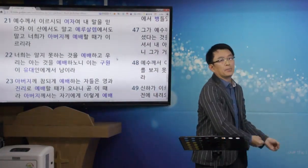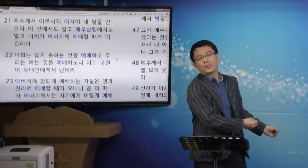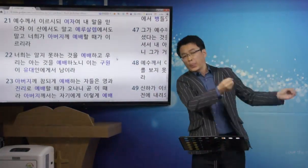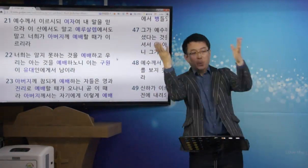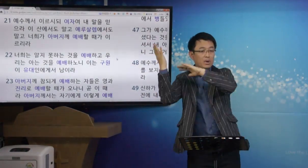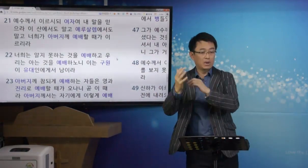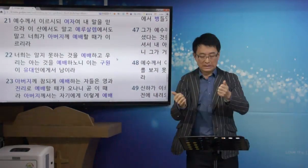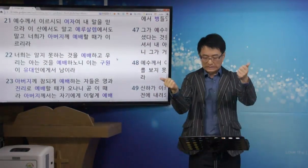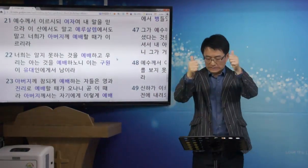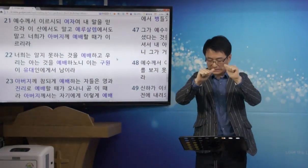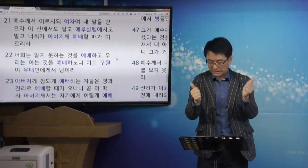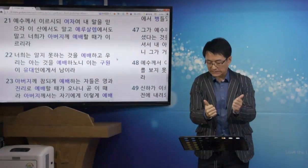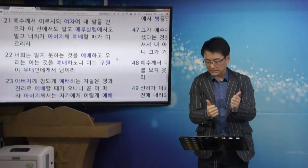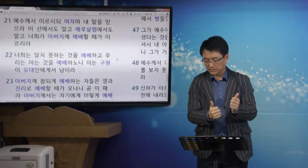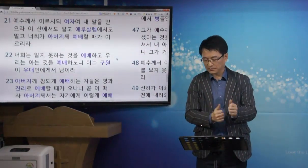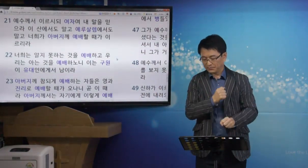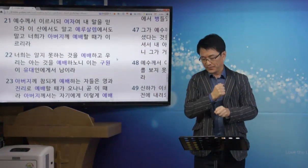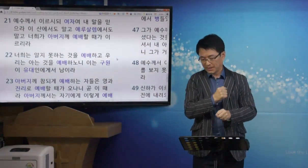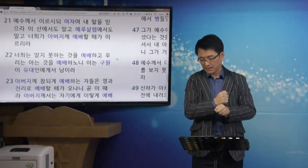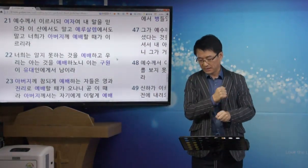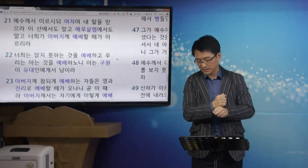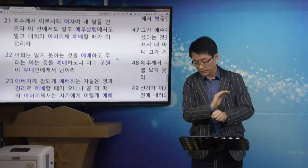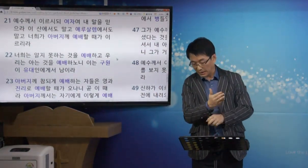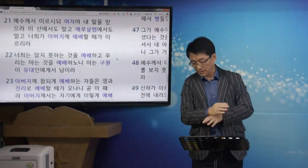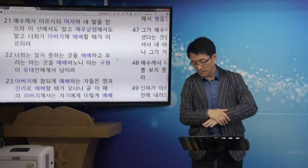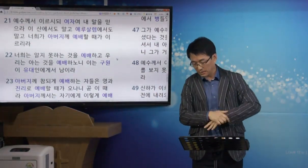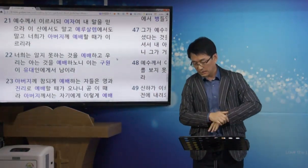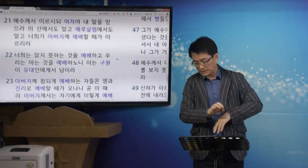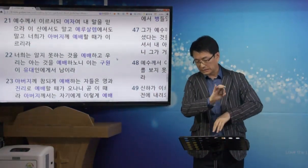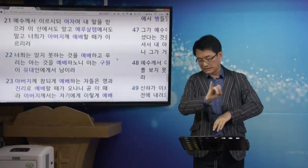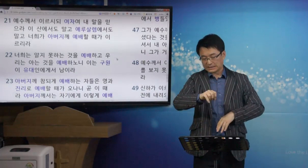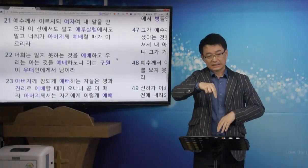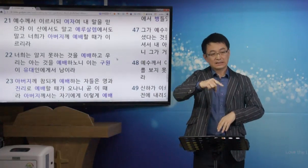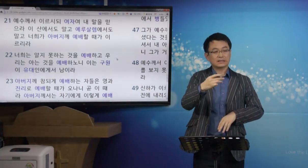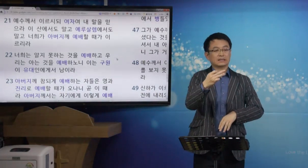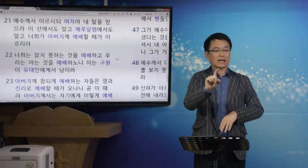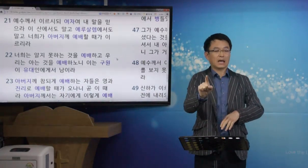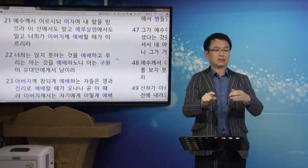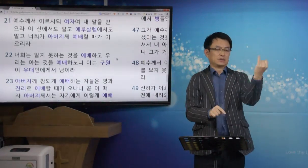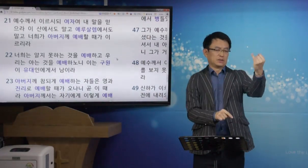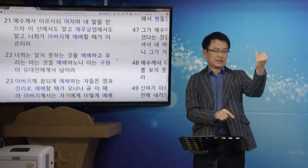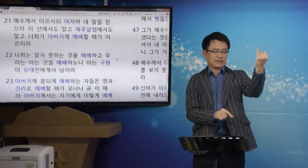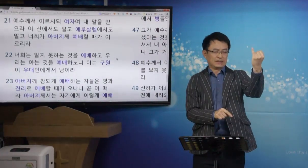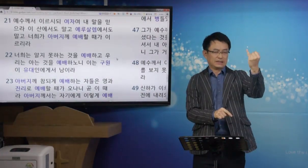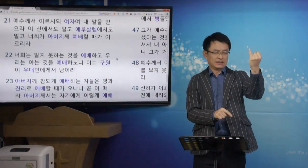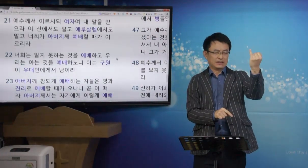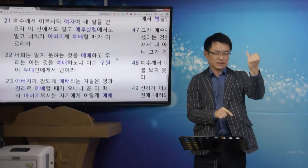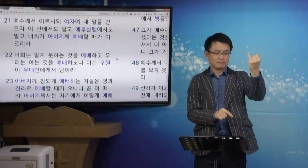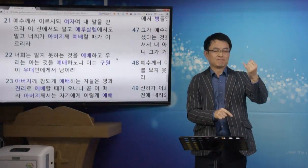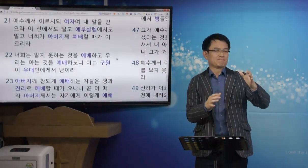땅을 점령하고 그 바알 신상들을 다 깨뜨리고 여자